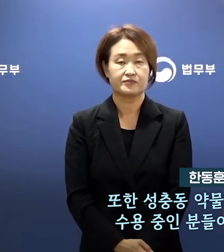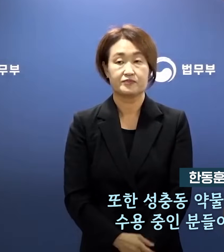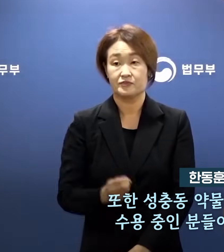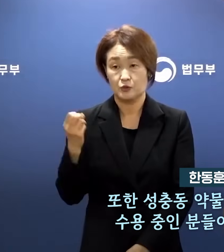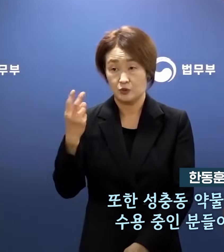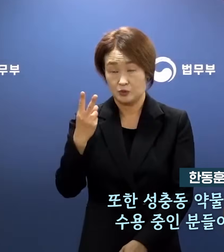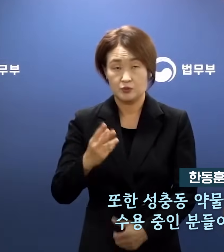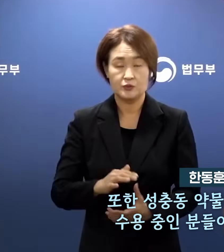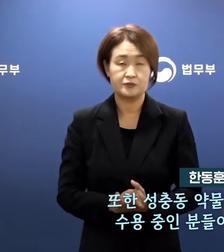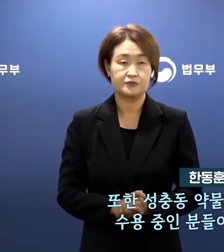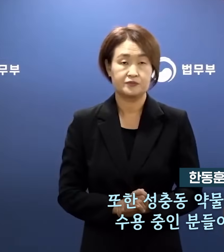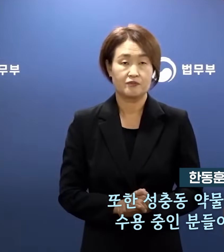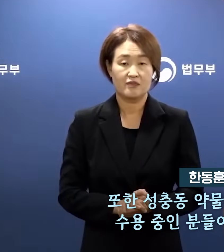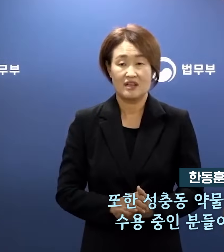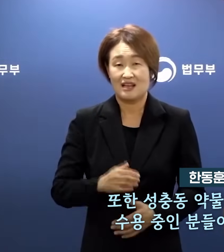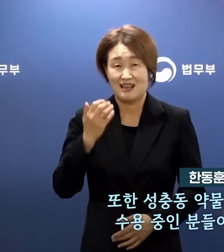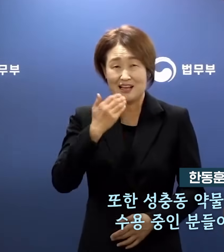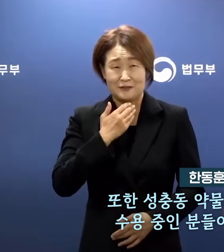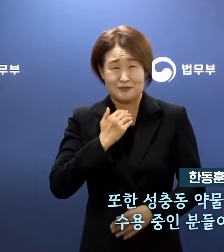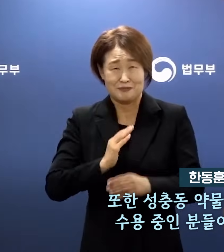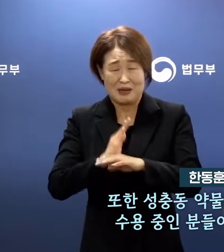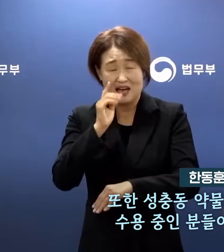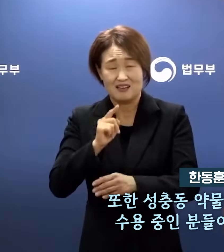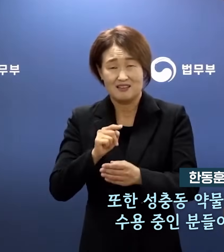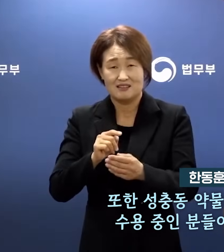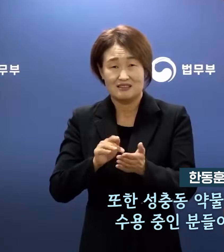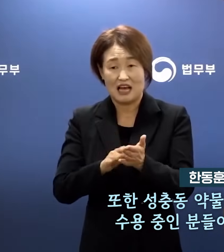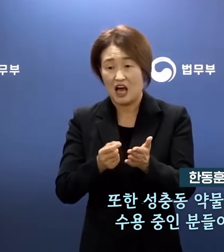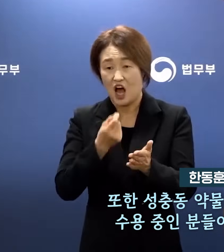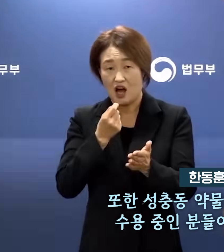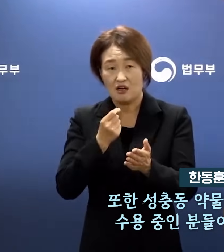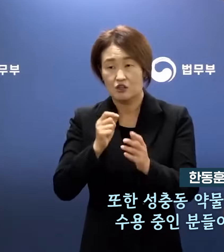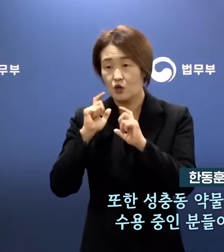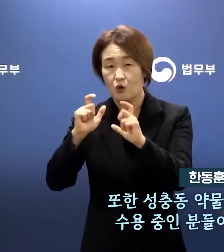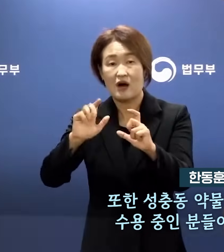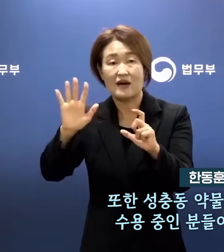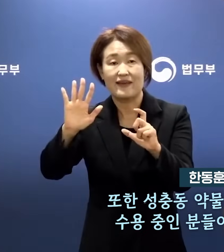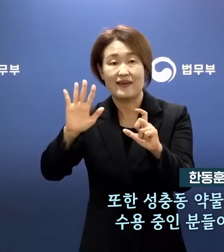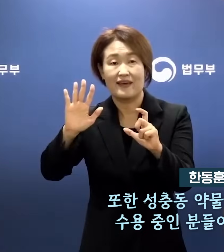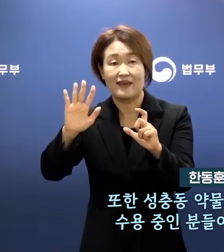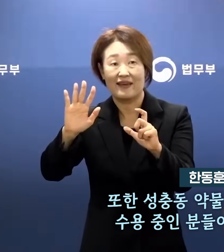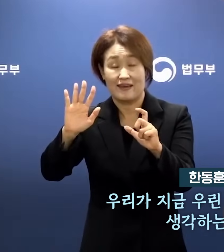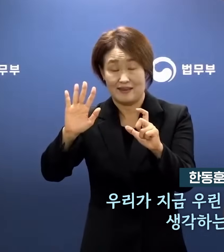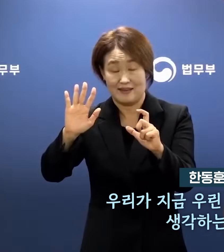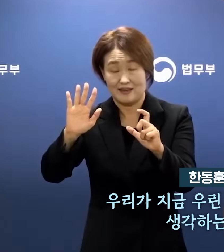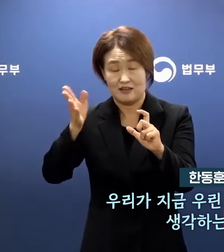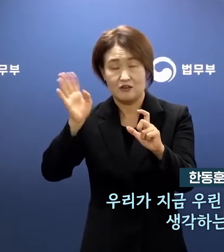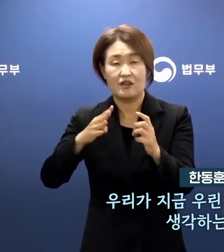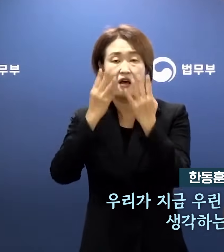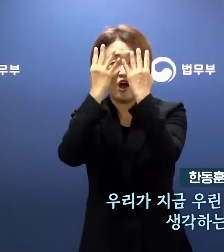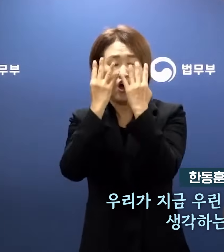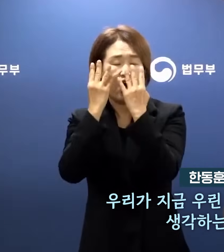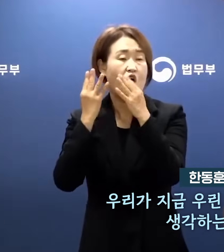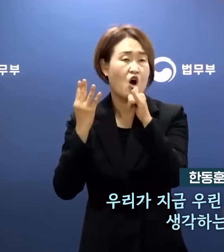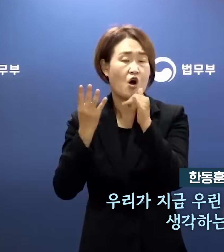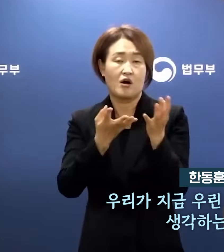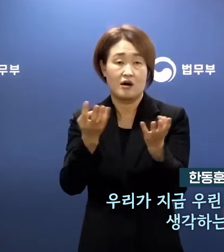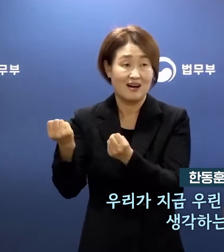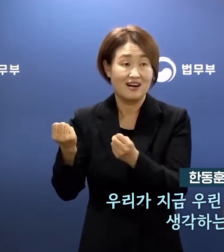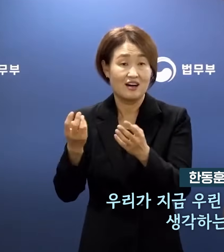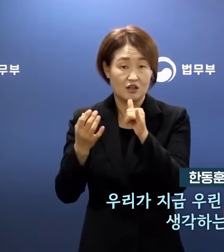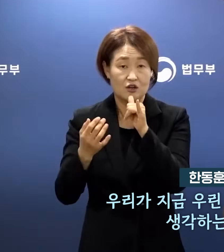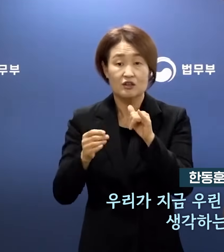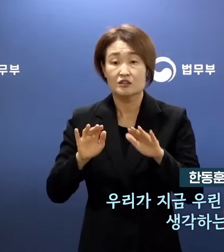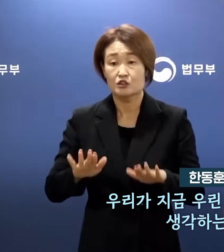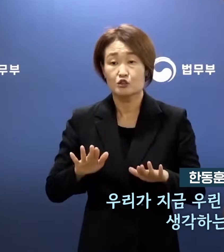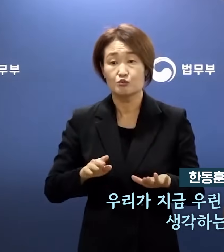또한 성충동 약물 치료를 선고받지 않고 수용 중인 분이 상당 부분 계시잖아요. 그러니까 우리가 지금 우리는 현실